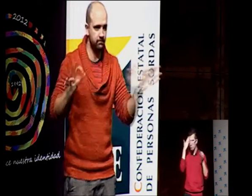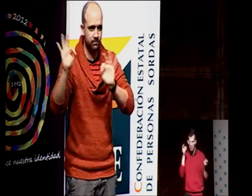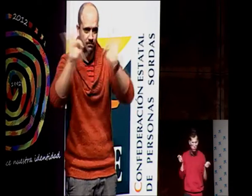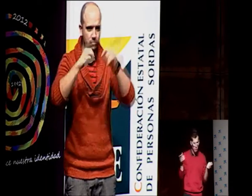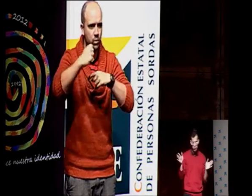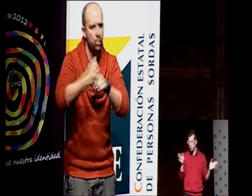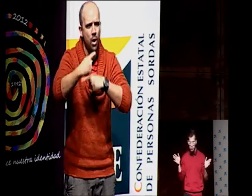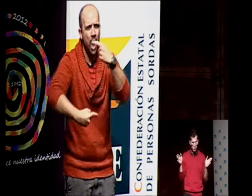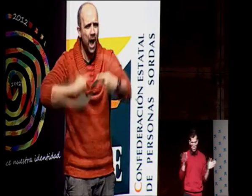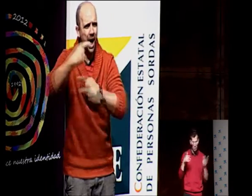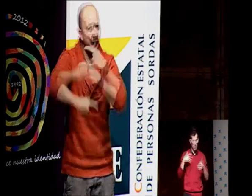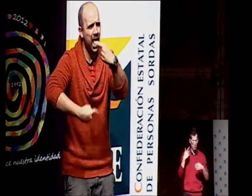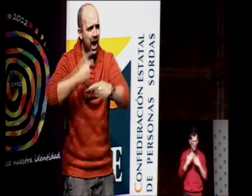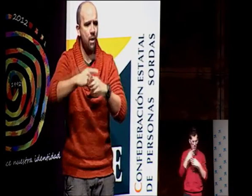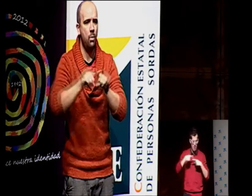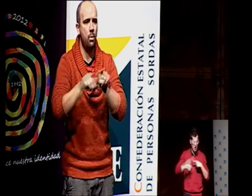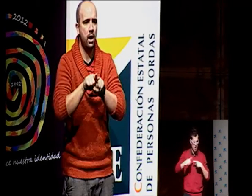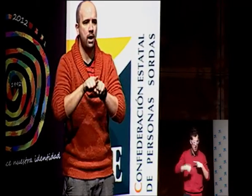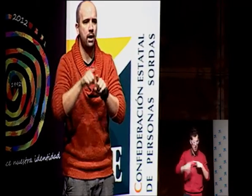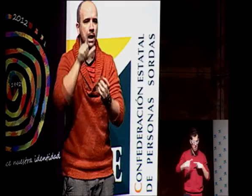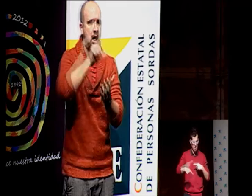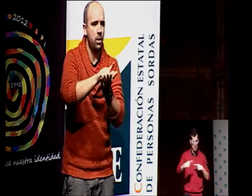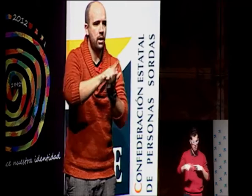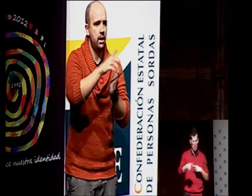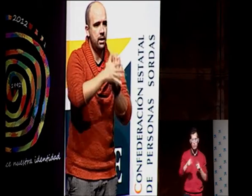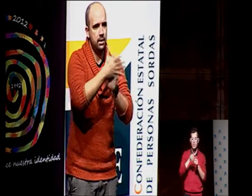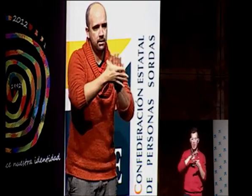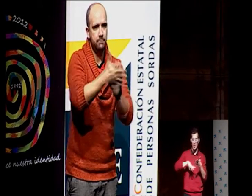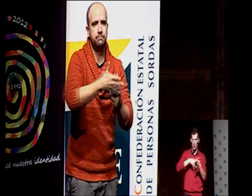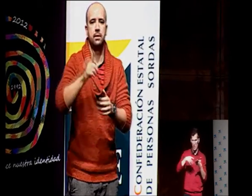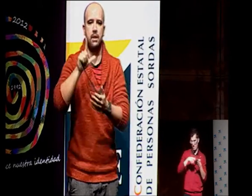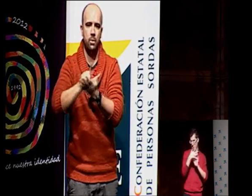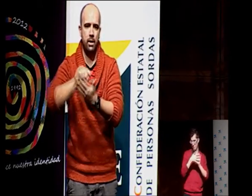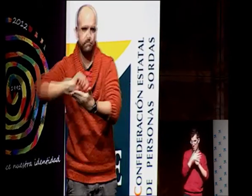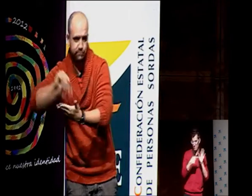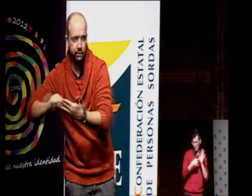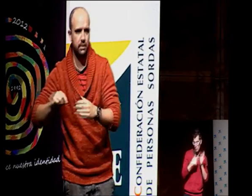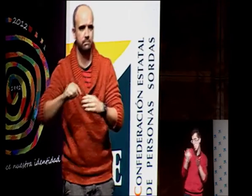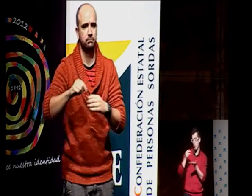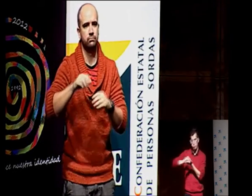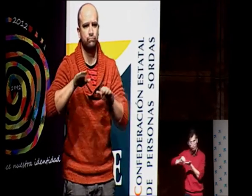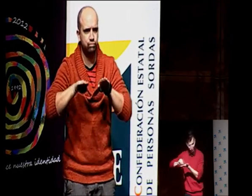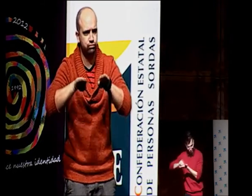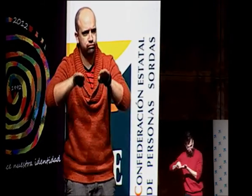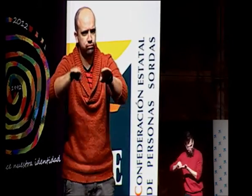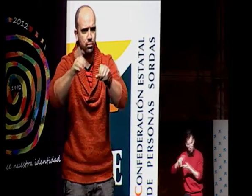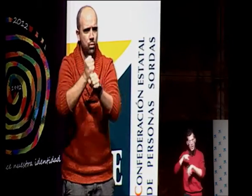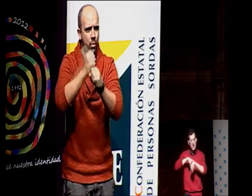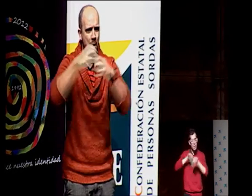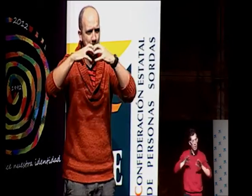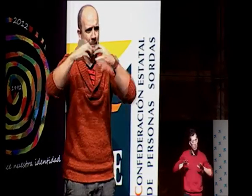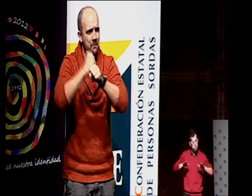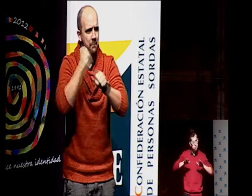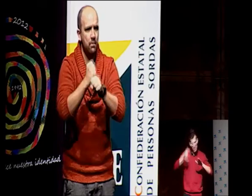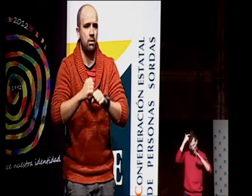que en su día a día tienen que hacer un mayor control visual del espacio además de usar la lengua asignada además